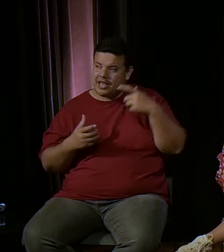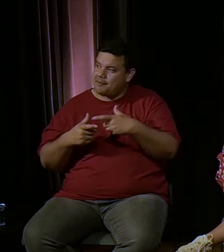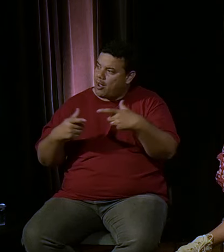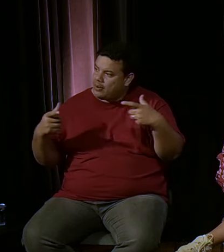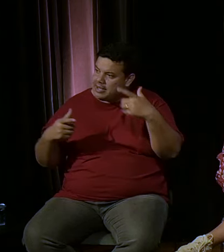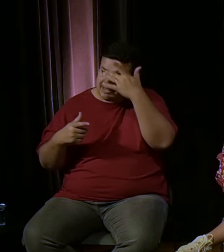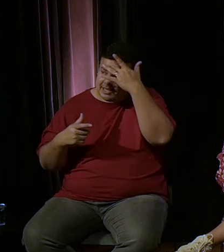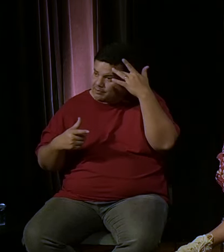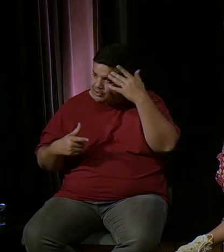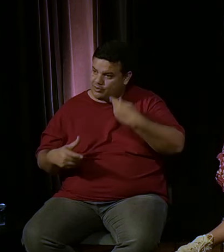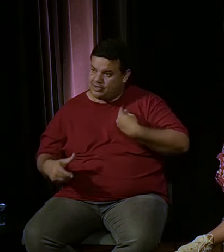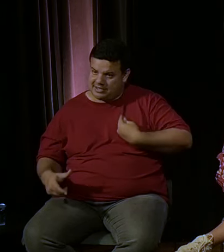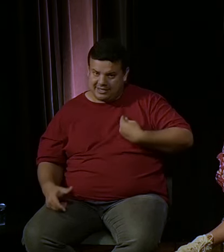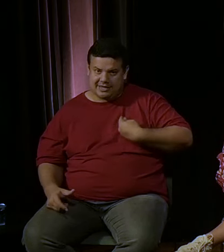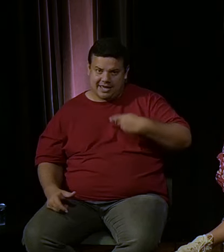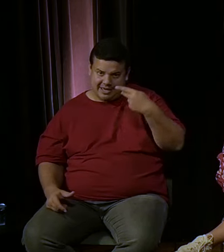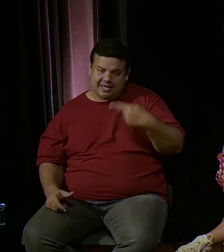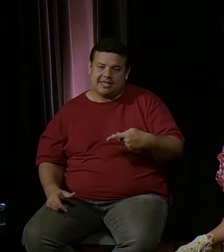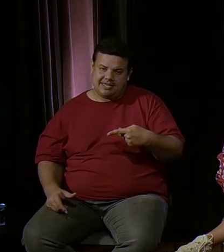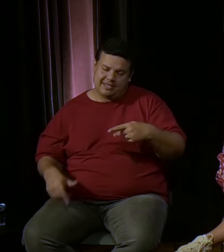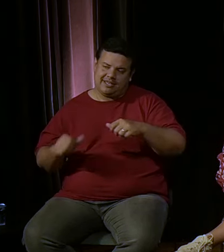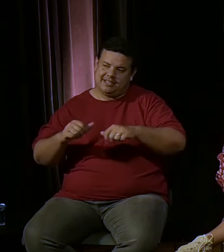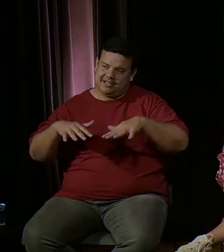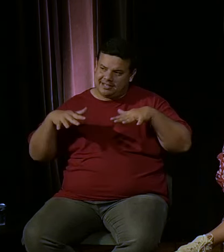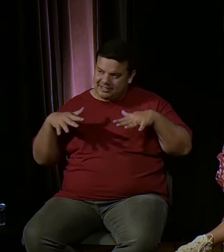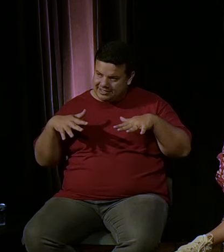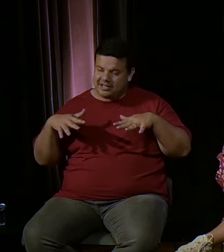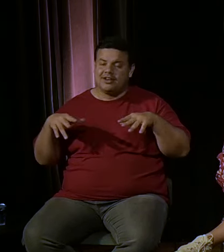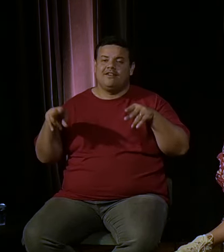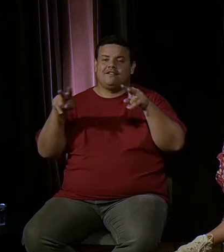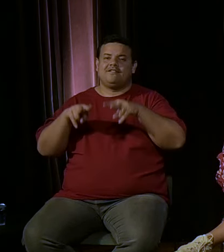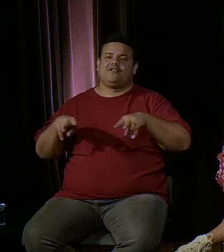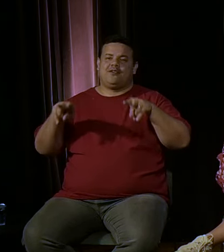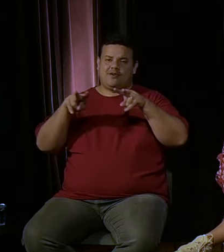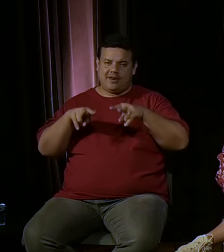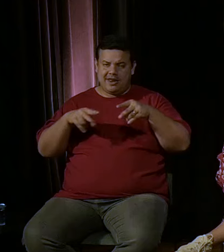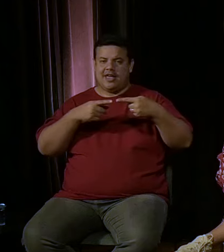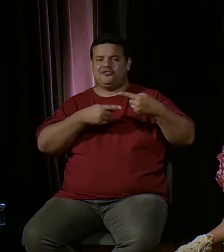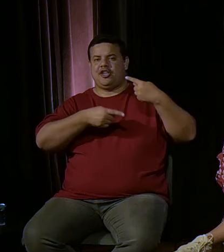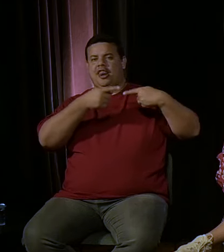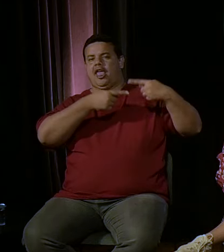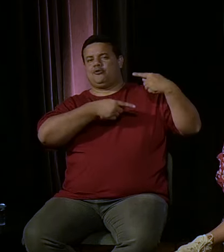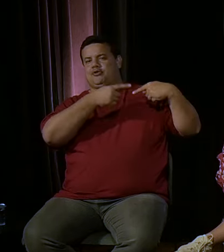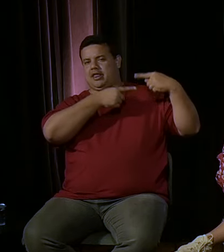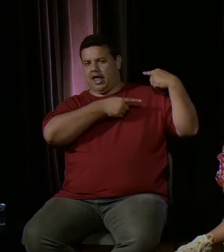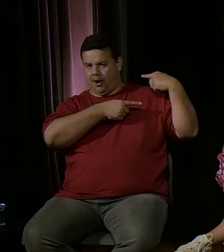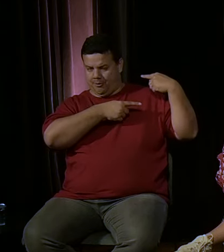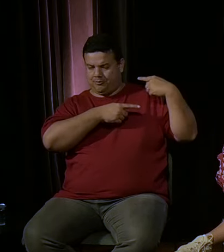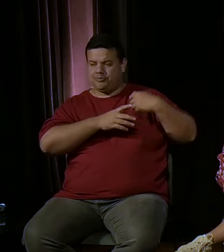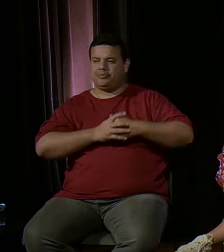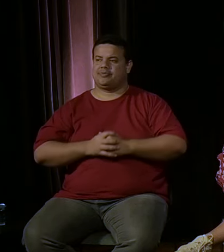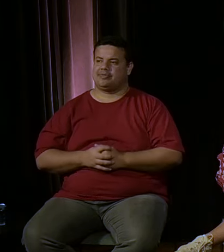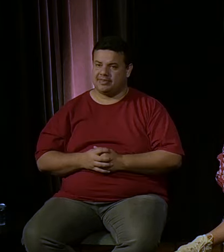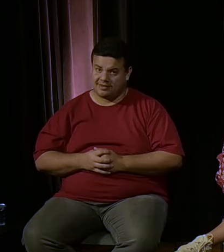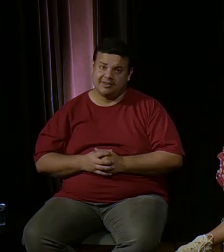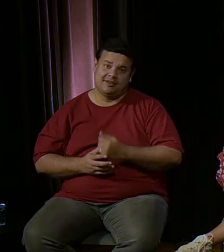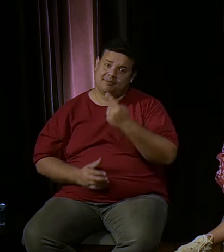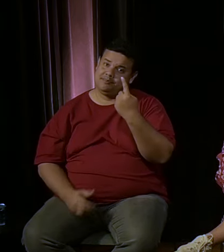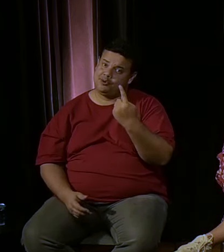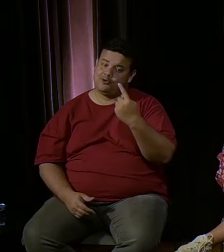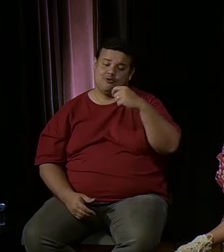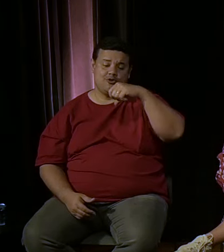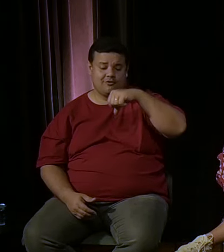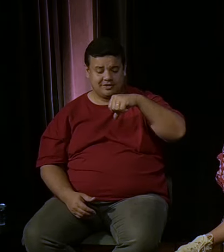nessa sala, então eu estou falando com um olhar geracional também. Gente, é década de